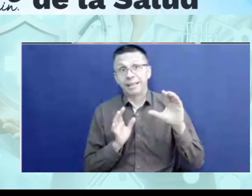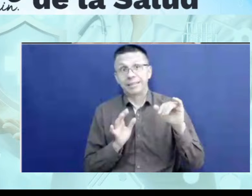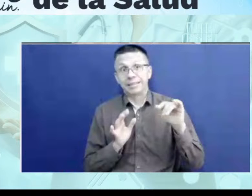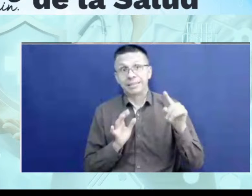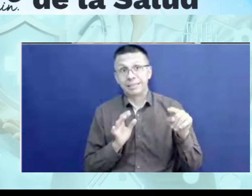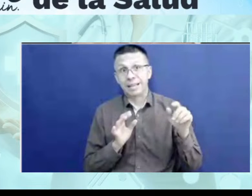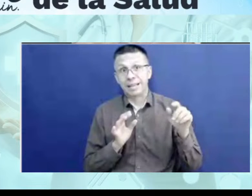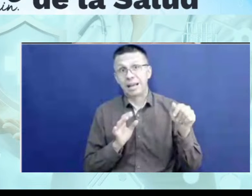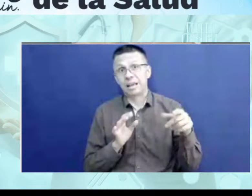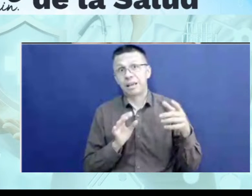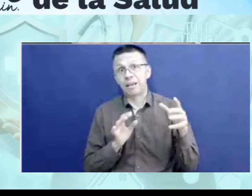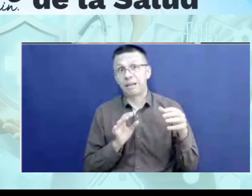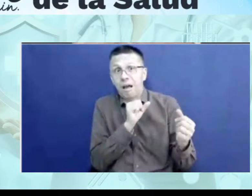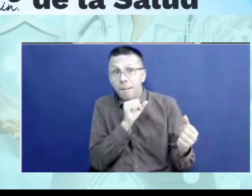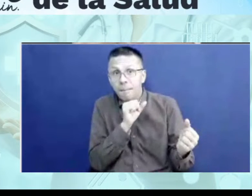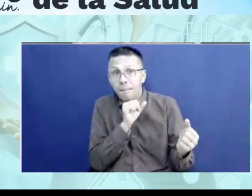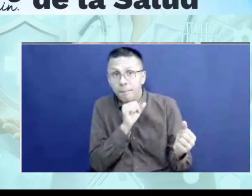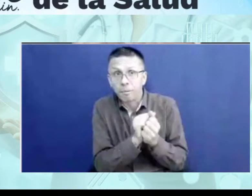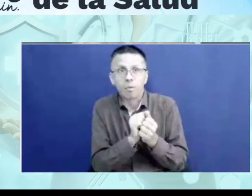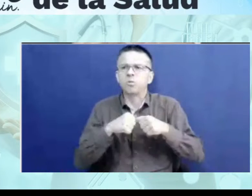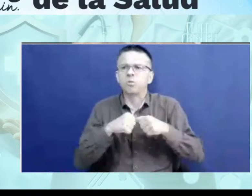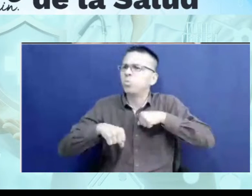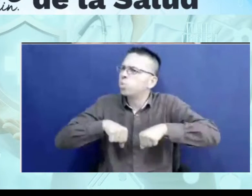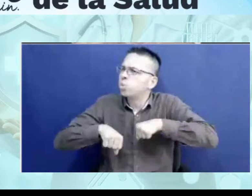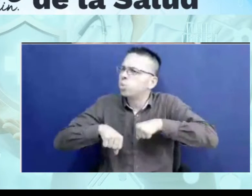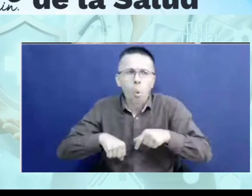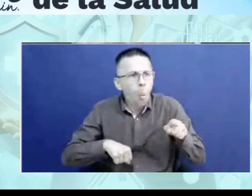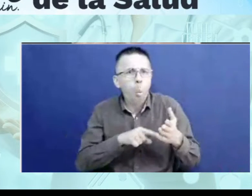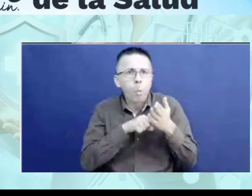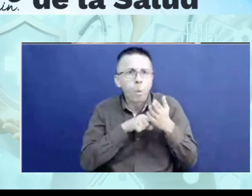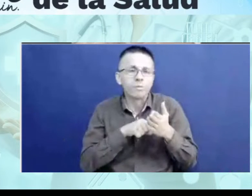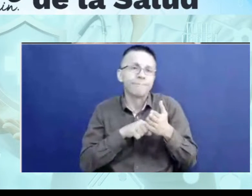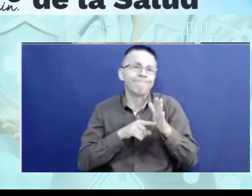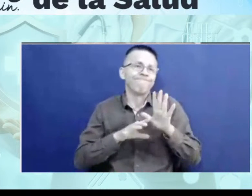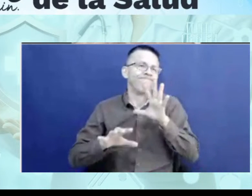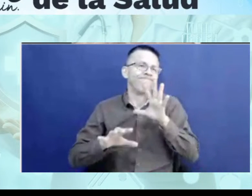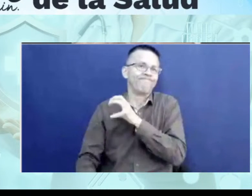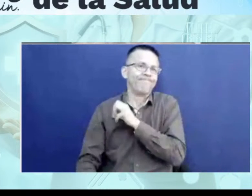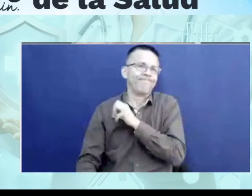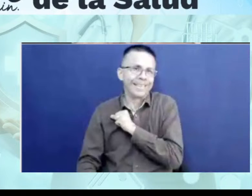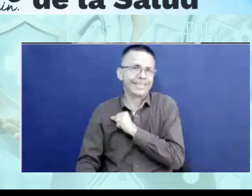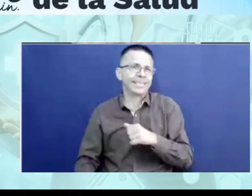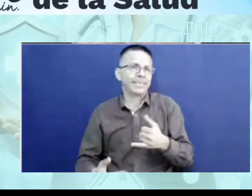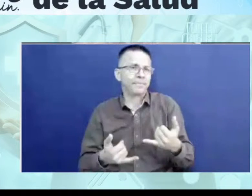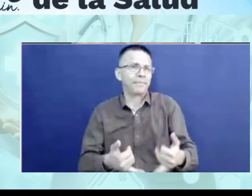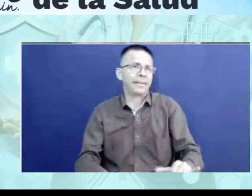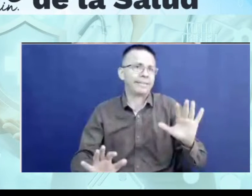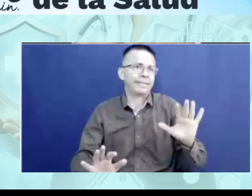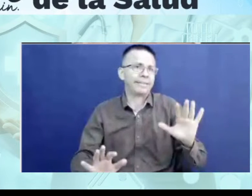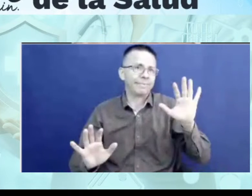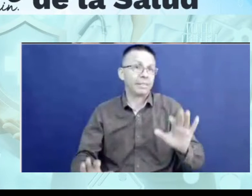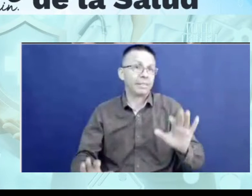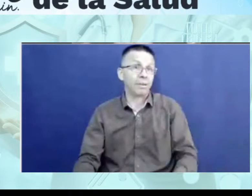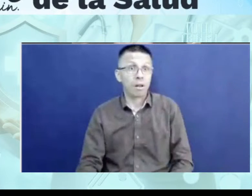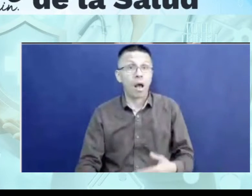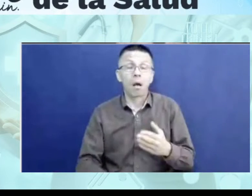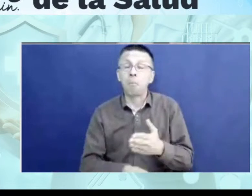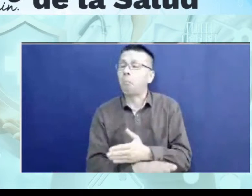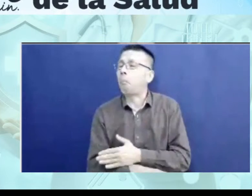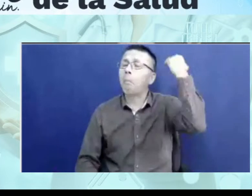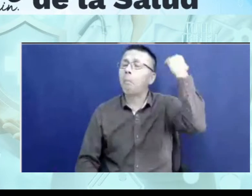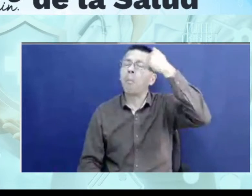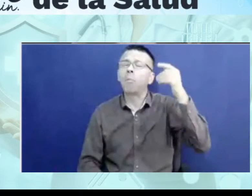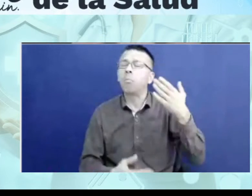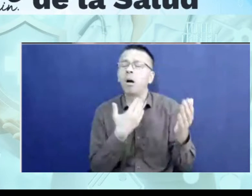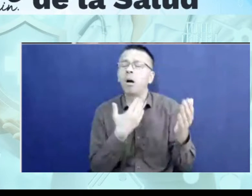su acompañamiento, por todo su empuje en este proceso. Tristemente se nos va, nos tomó por sorpresa. No sabíamos que se